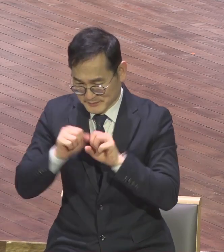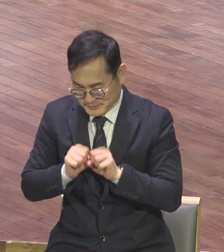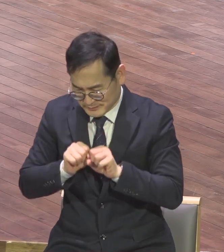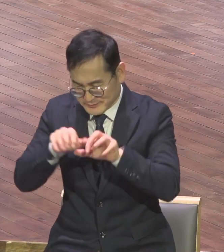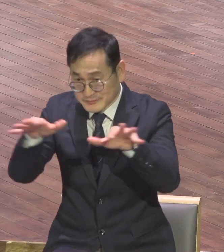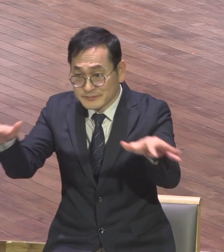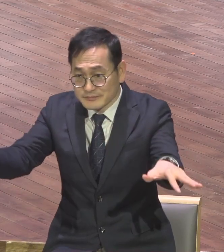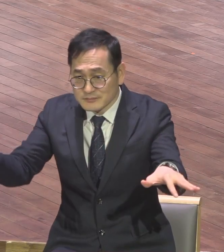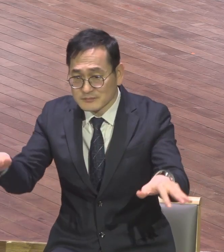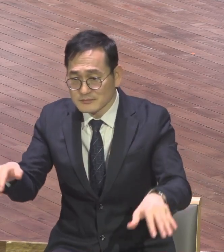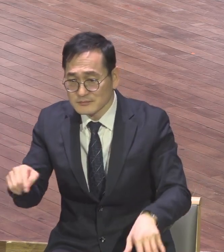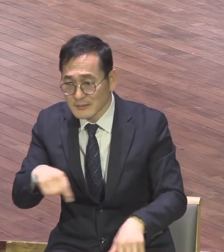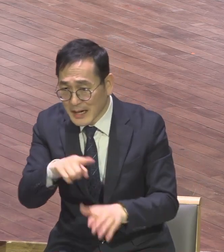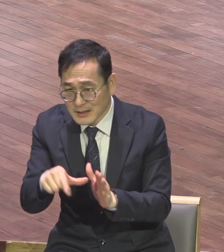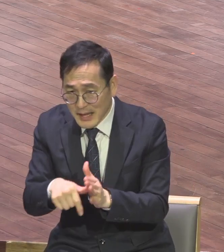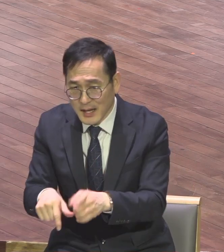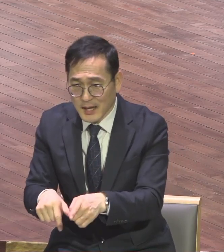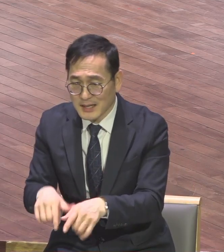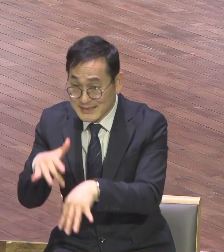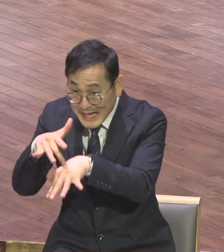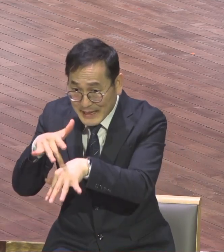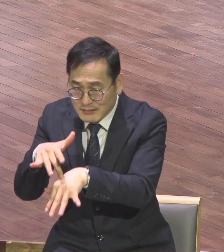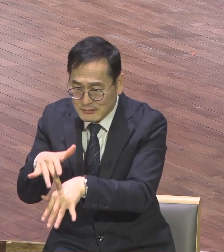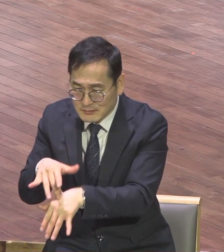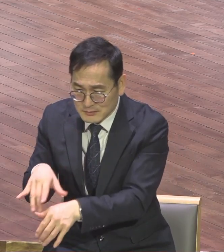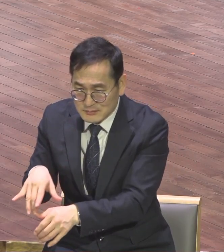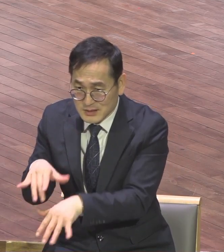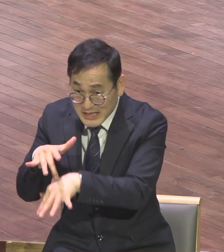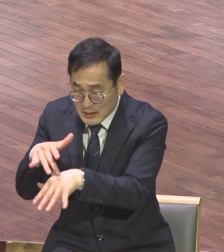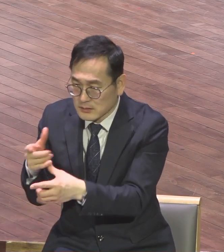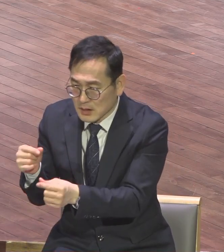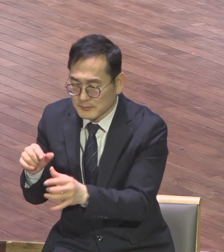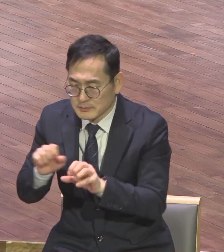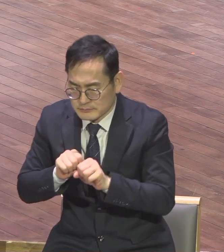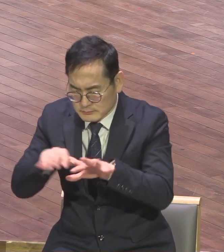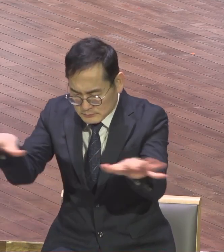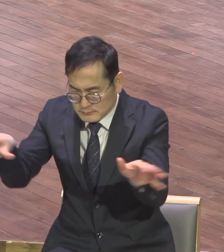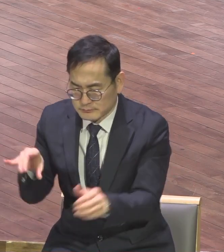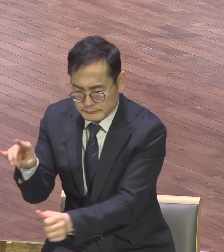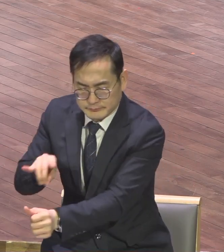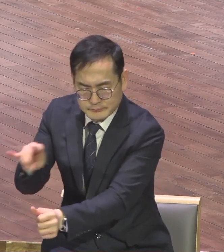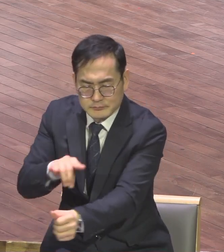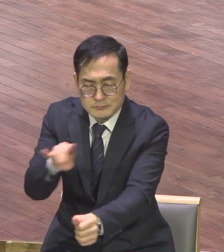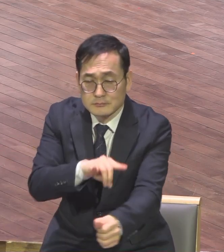사상을 심는 것을 보면서 우리만큼은 언약적 한을 가지고 예원교회가 2,